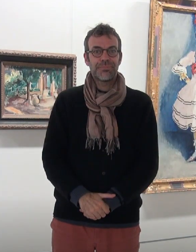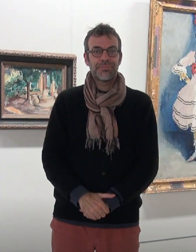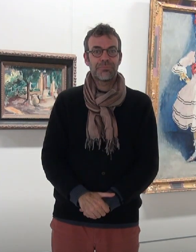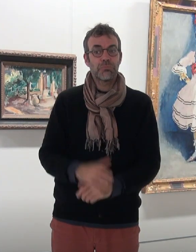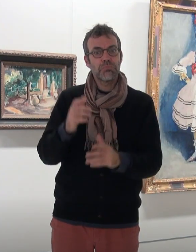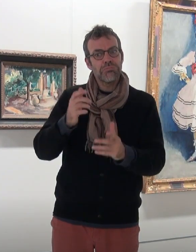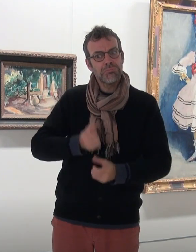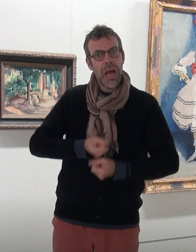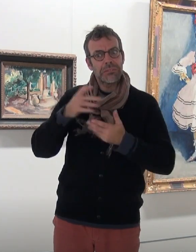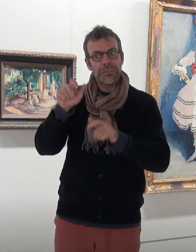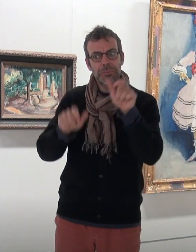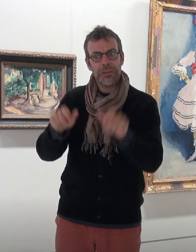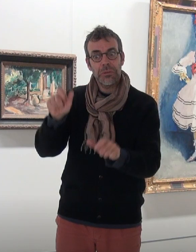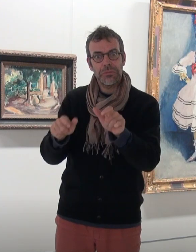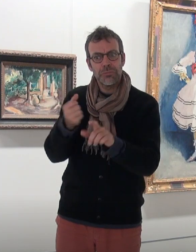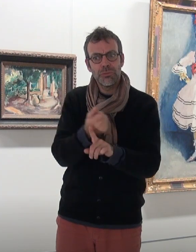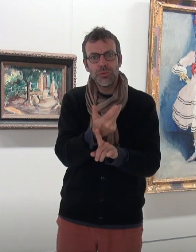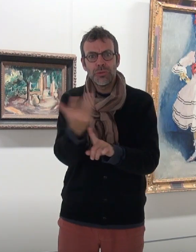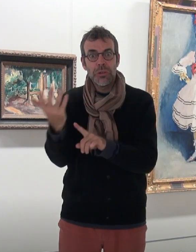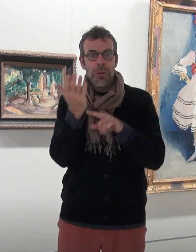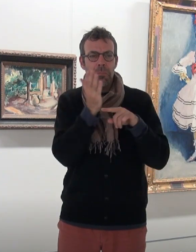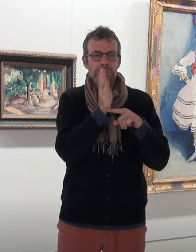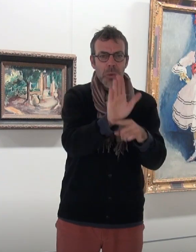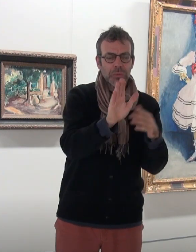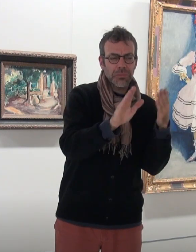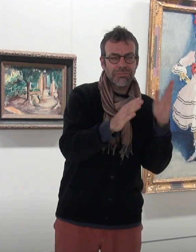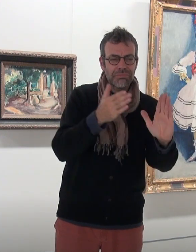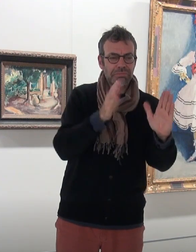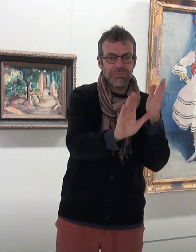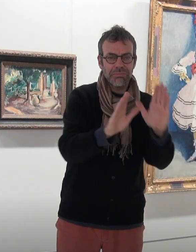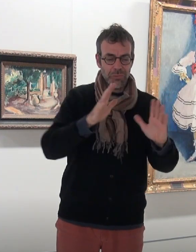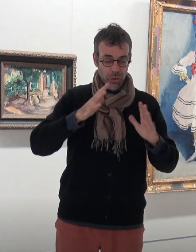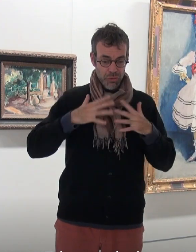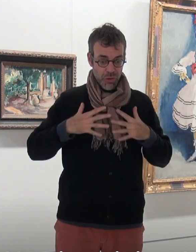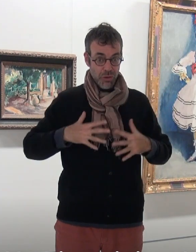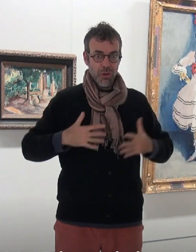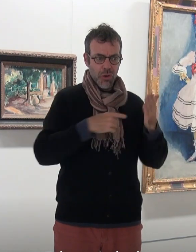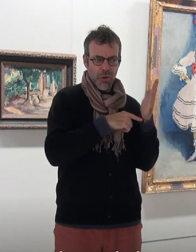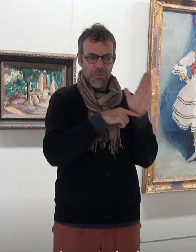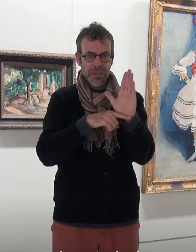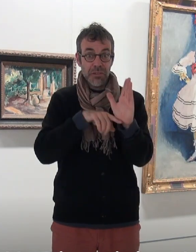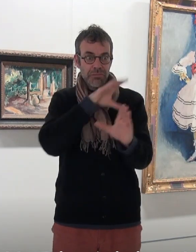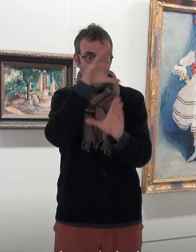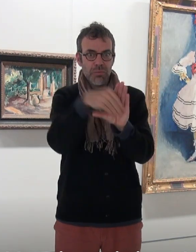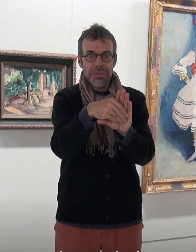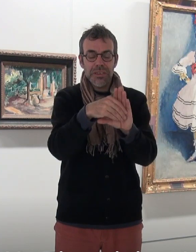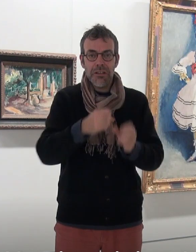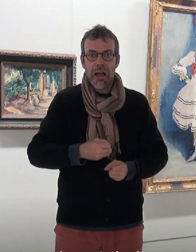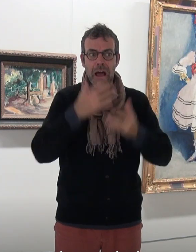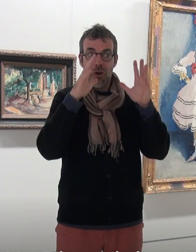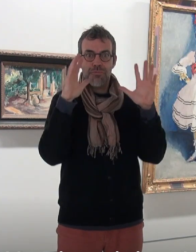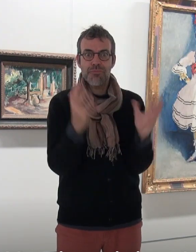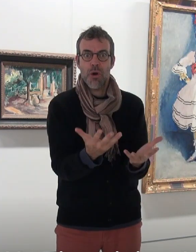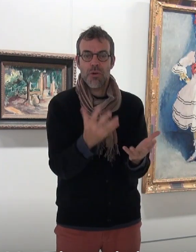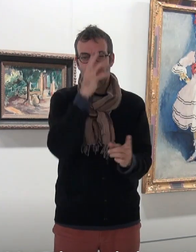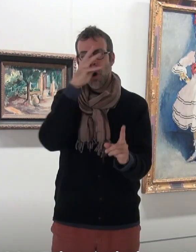ces artistes les différentes facettes du corps dans l'art. Véritable enjeu artistique,